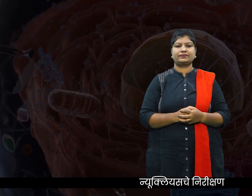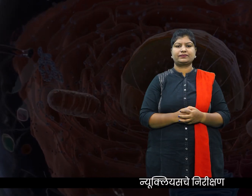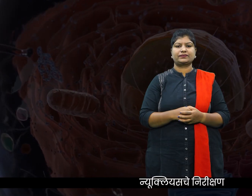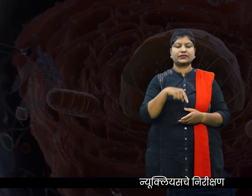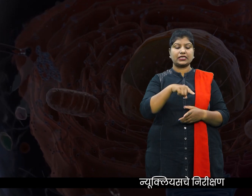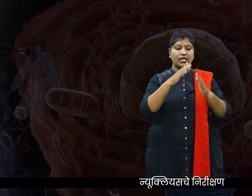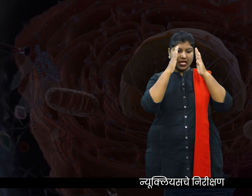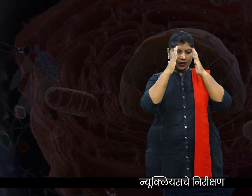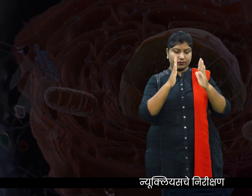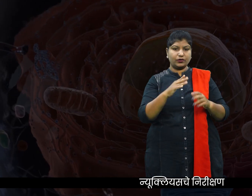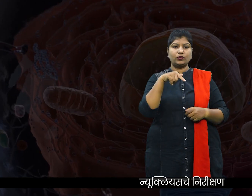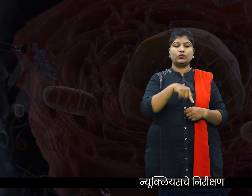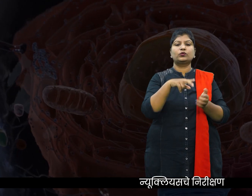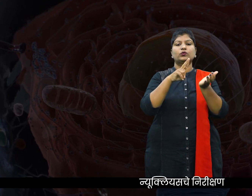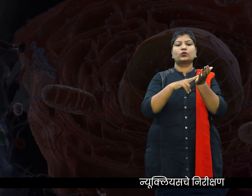न्यूक्लियसचे निरीक्षण.